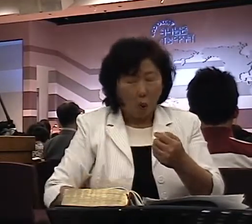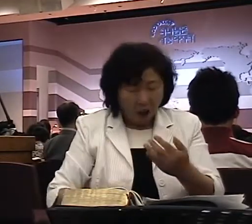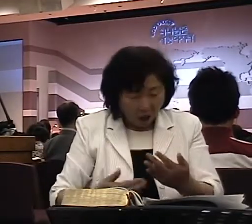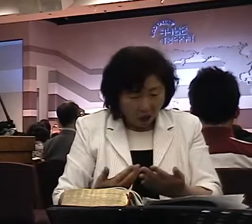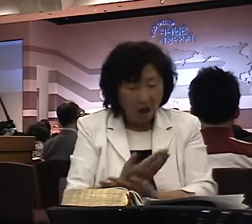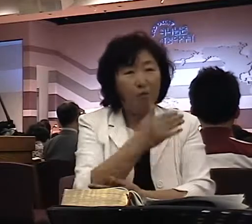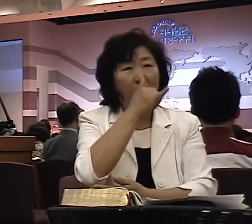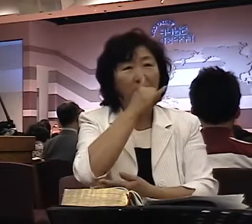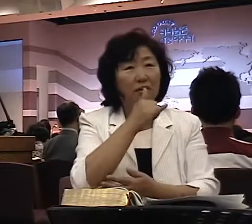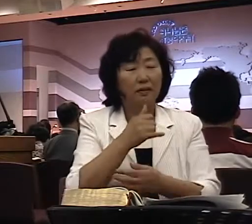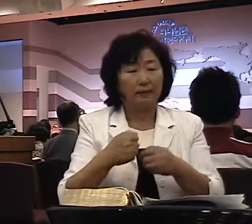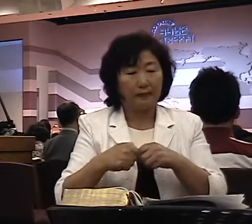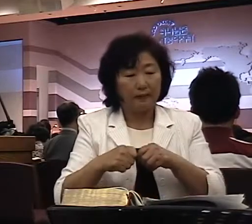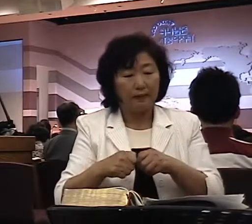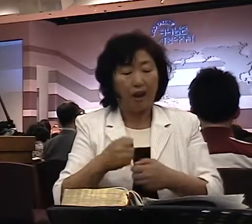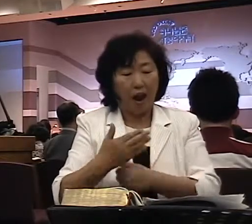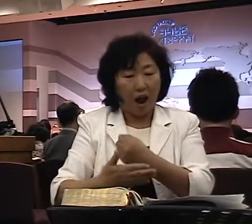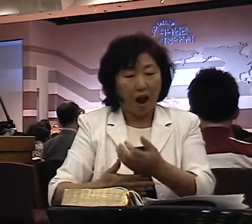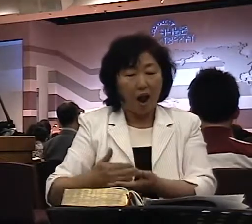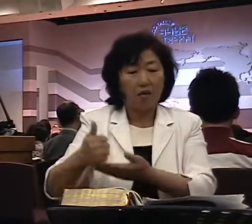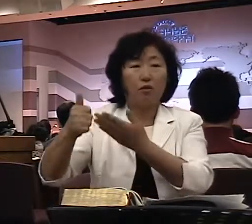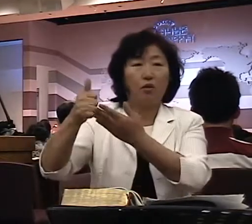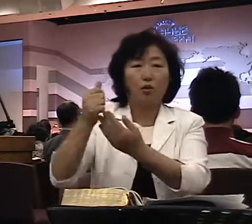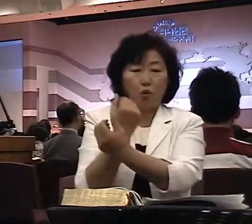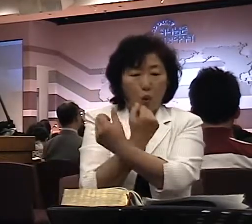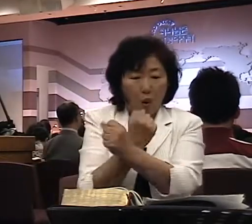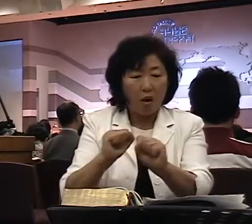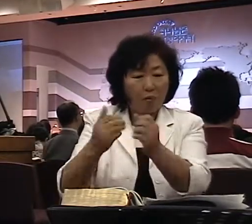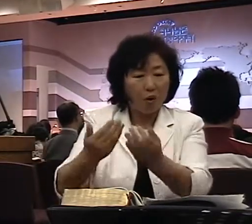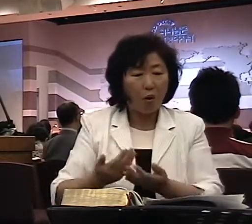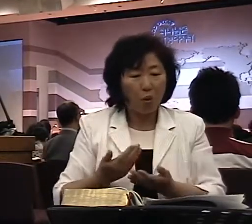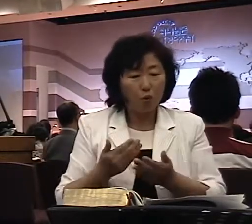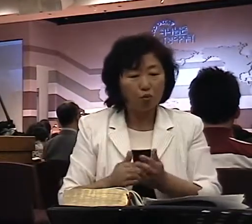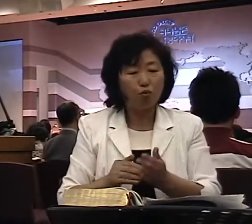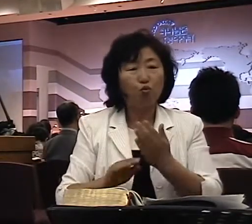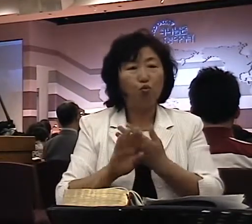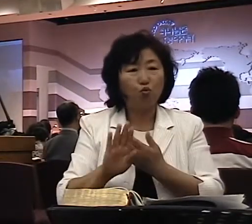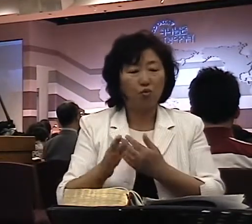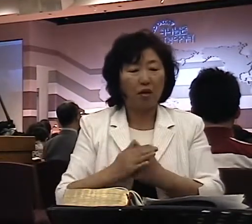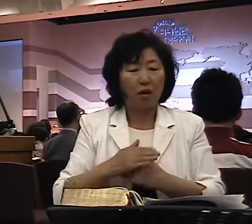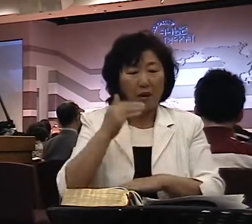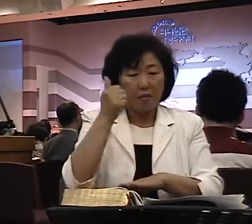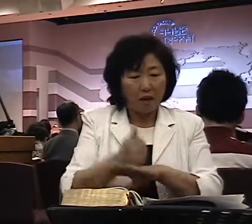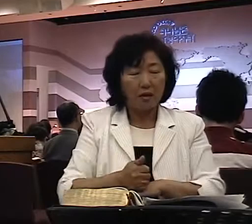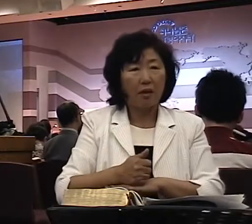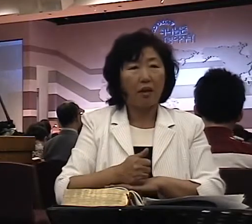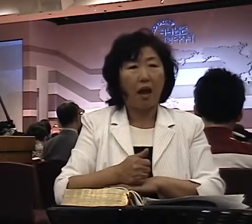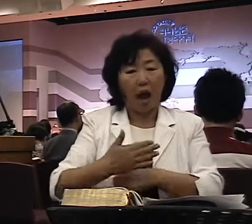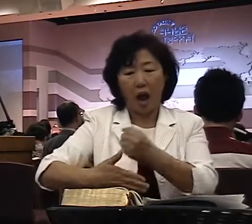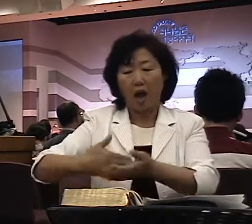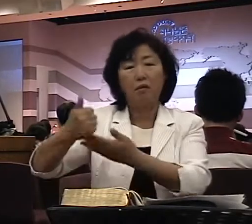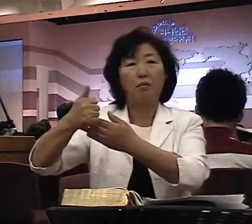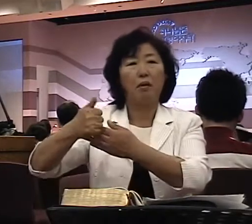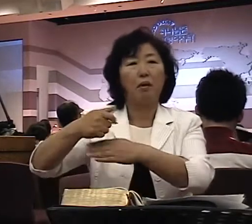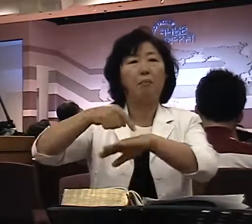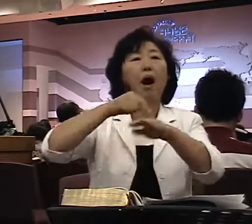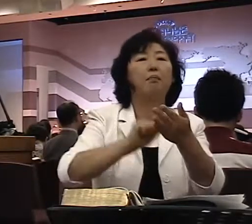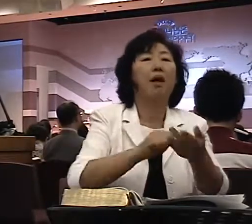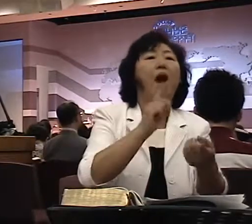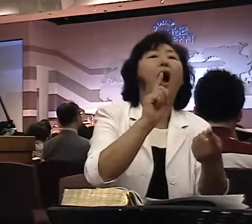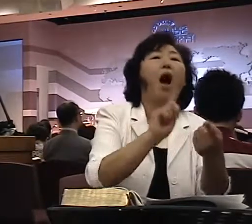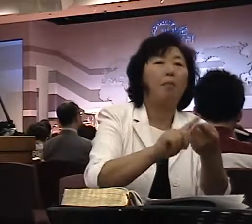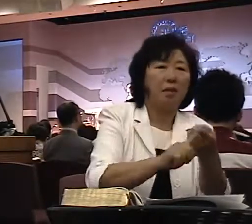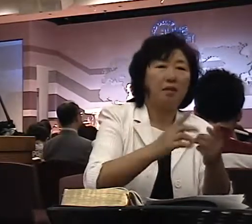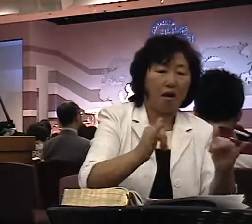그가 철저하게 회개하며 하나님께로부터 용서함을 받고 마지막에 하나님께서 내 마음에 합한 자라고 말씀하시는